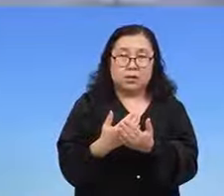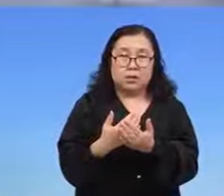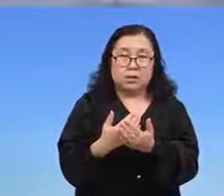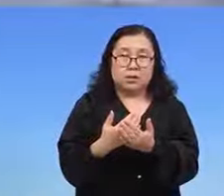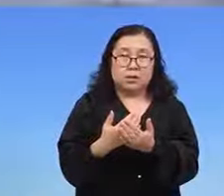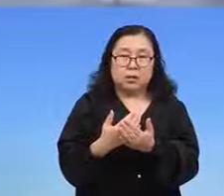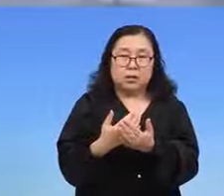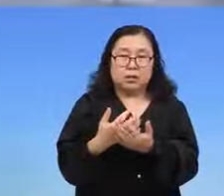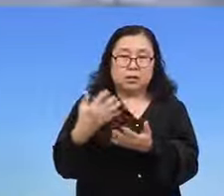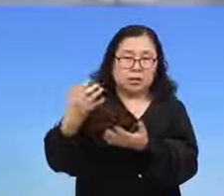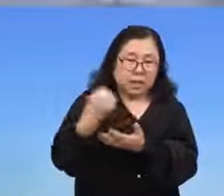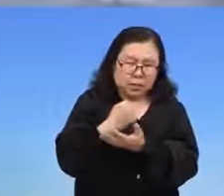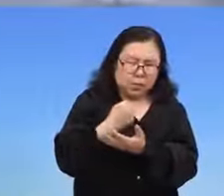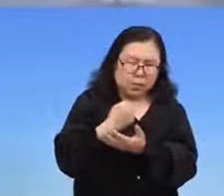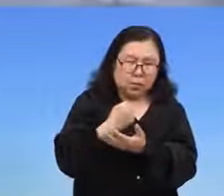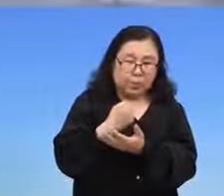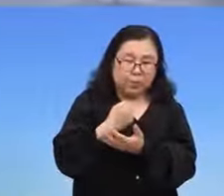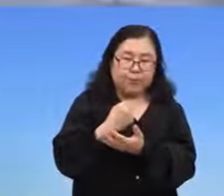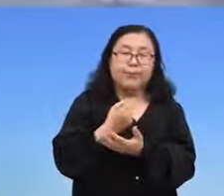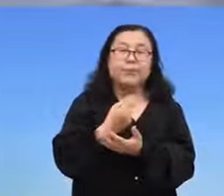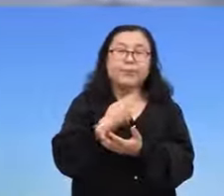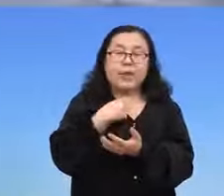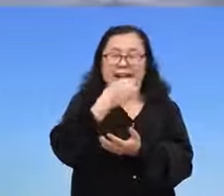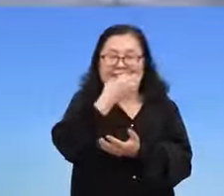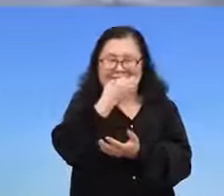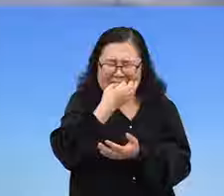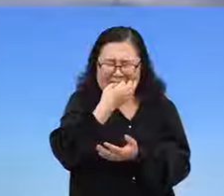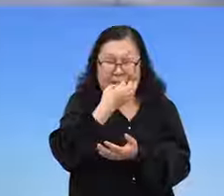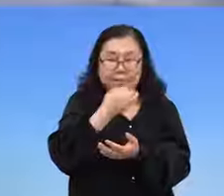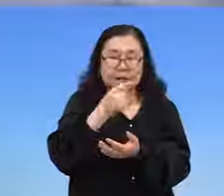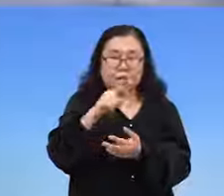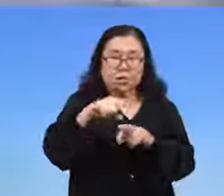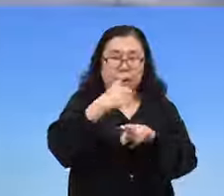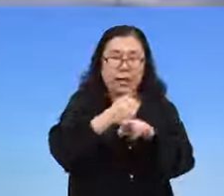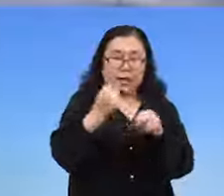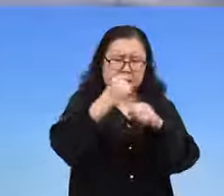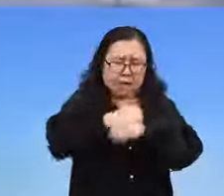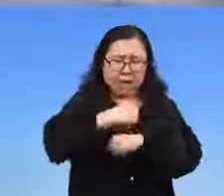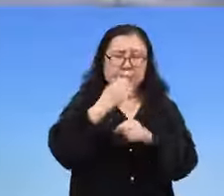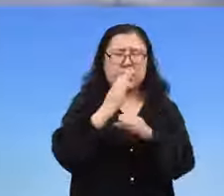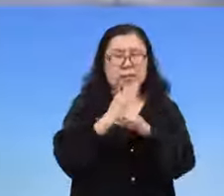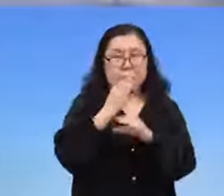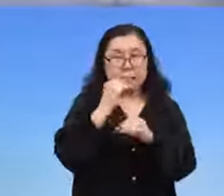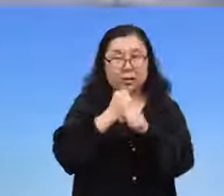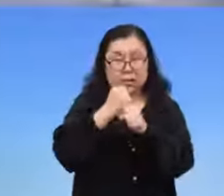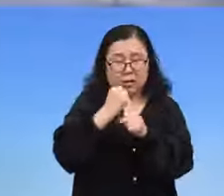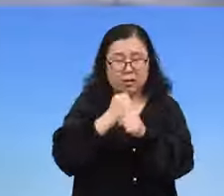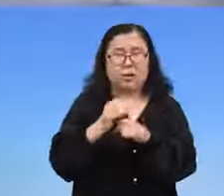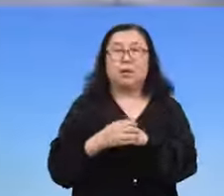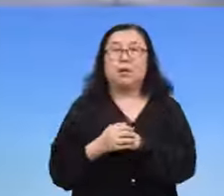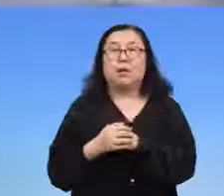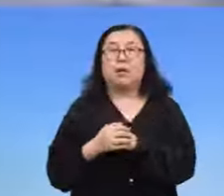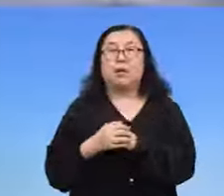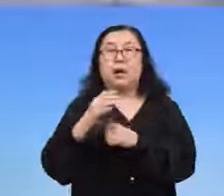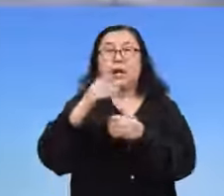대한 집착, 그 탐심, 이게 그를 망하게 만든 거 아닙니까? 하나님,